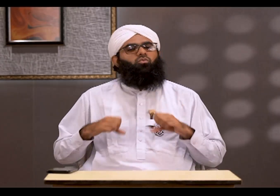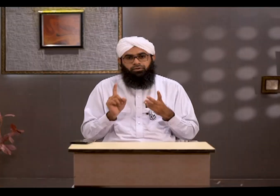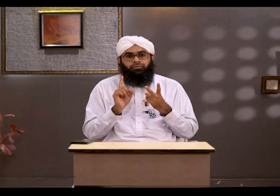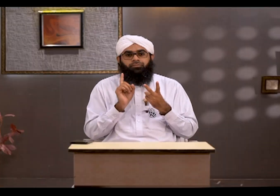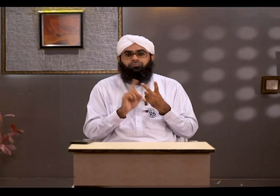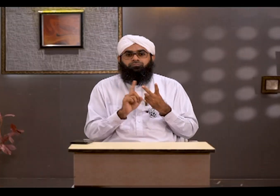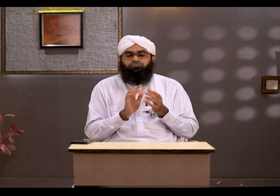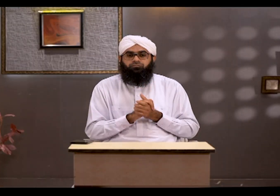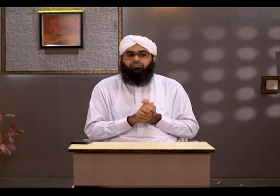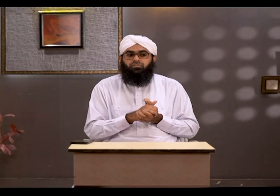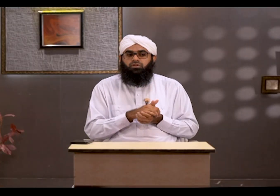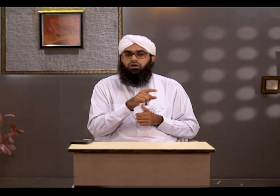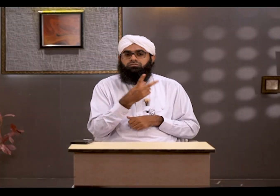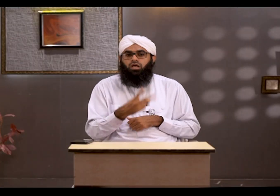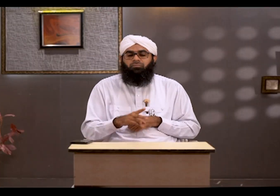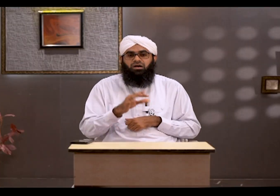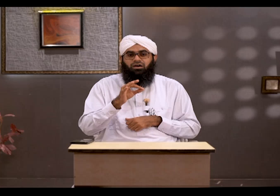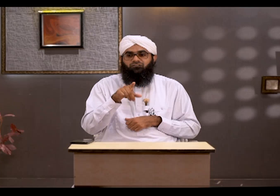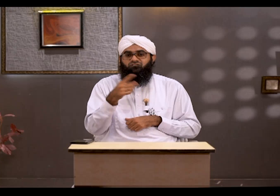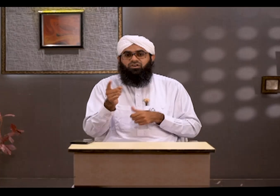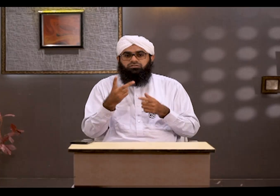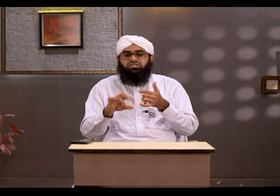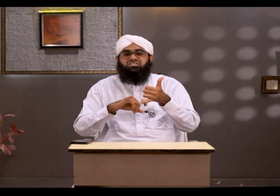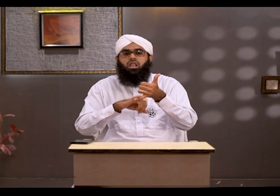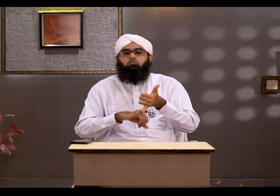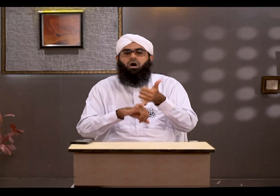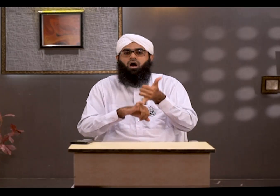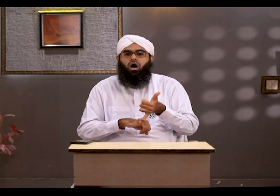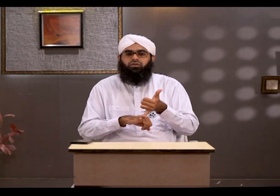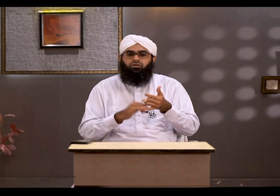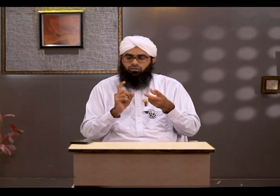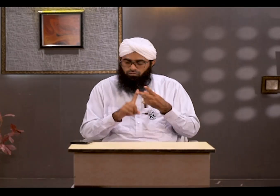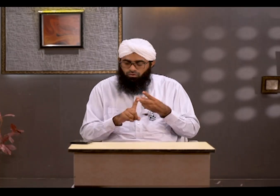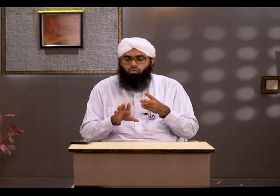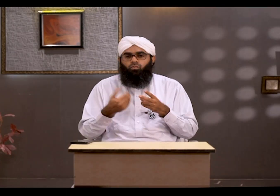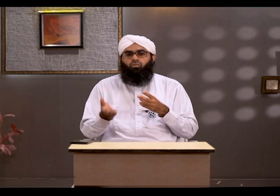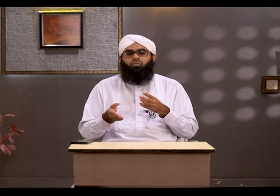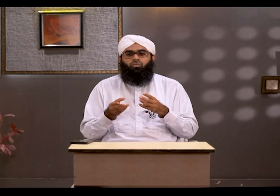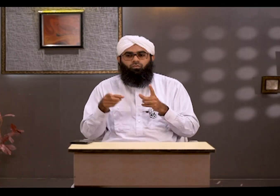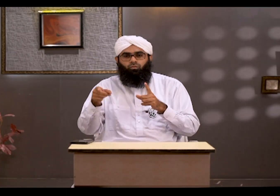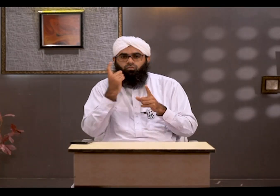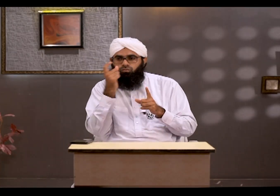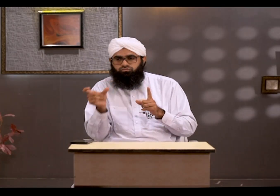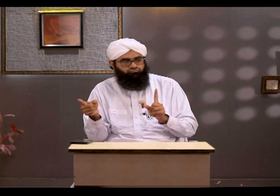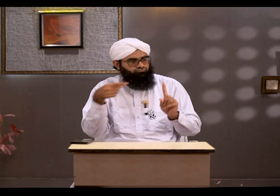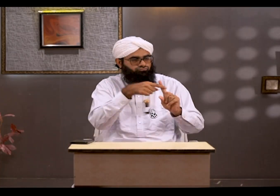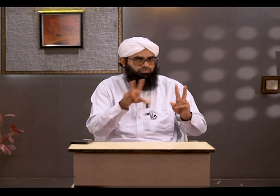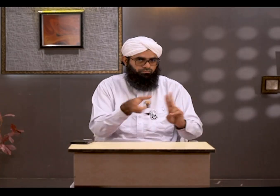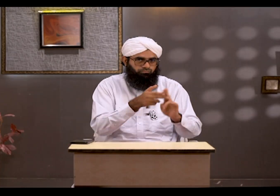2، حضرت سیدنا سلمان فارسی رضی اللہ عنہ حضرت سیدنا عبداللہ بن سلام رضی اللہ عنہ سے ملے اور فرمایا، اگر